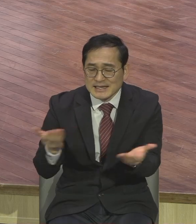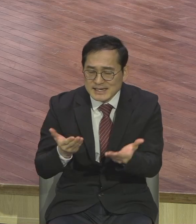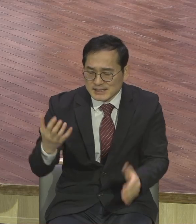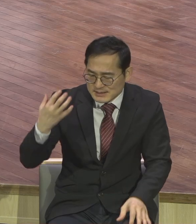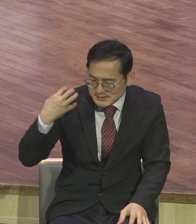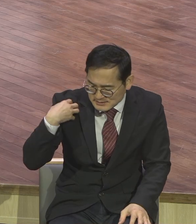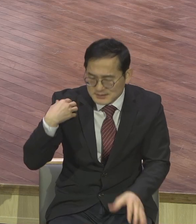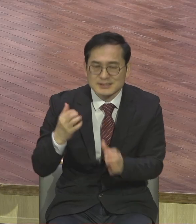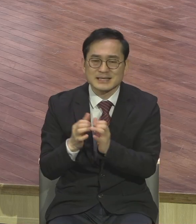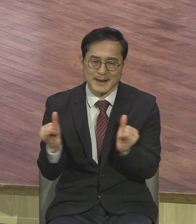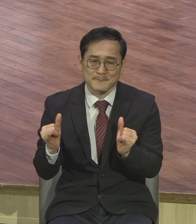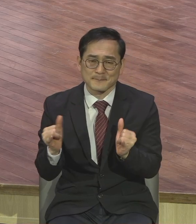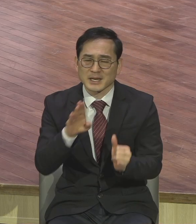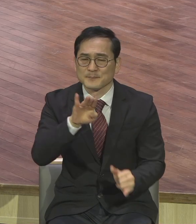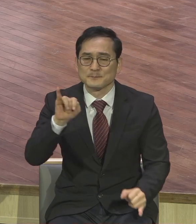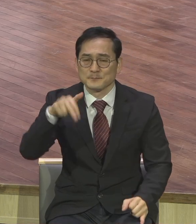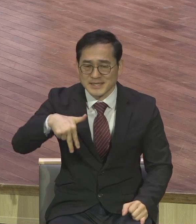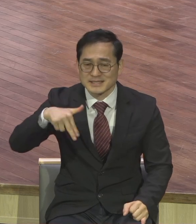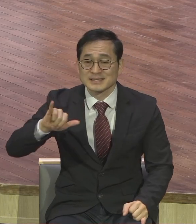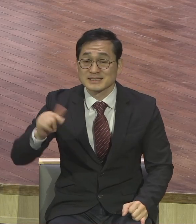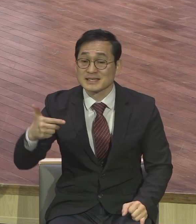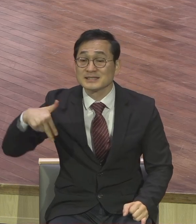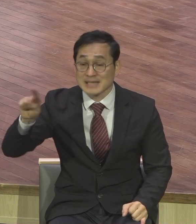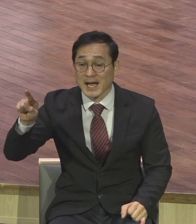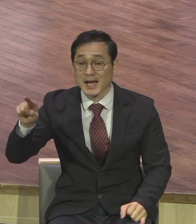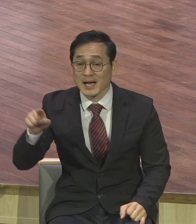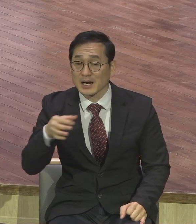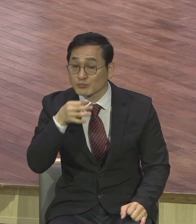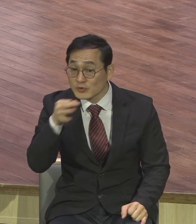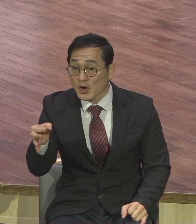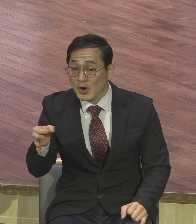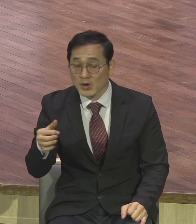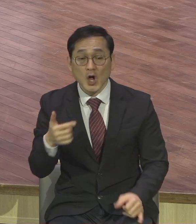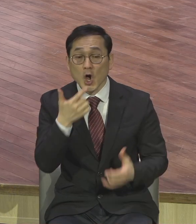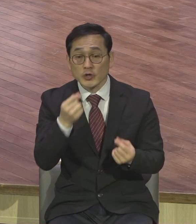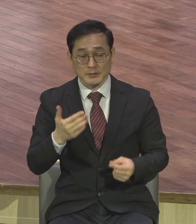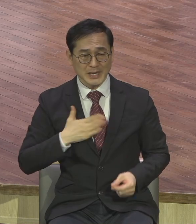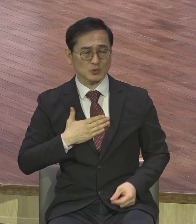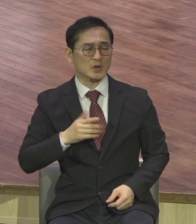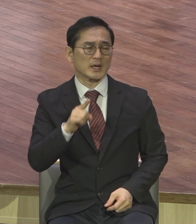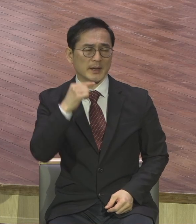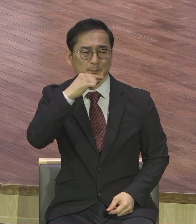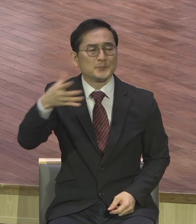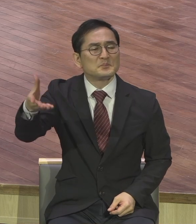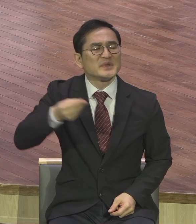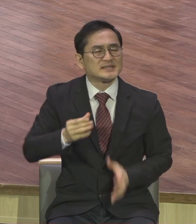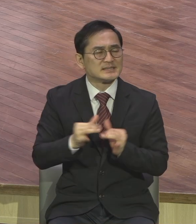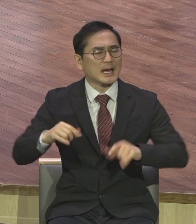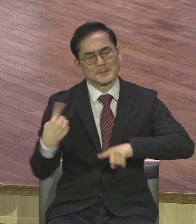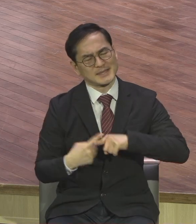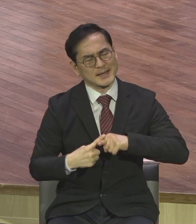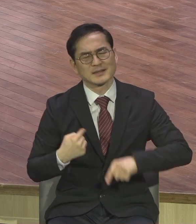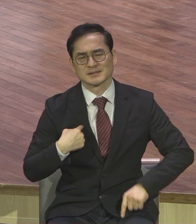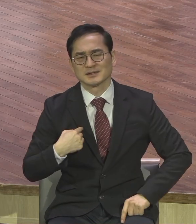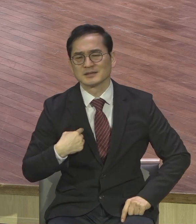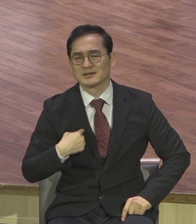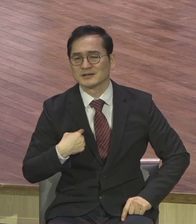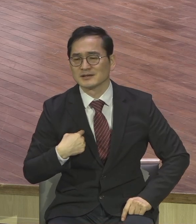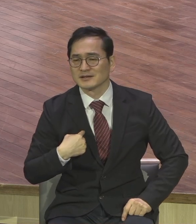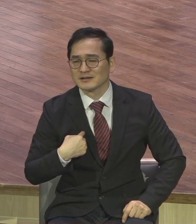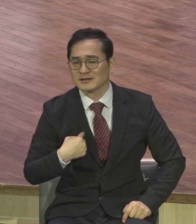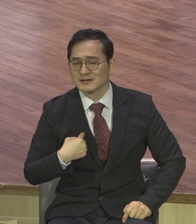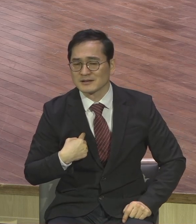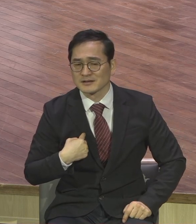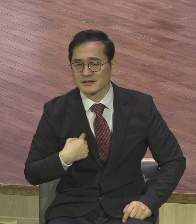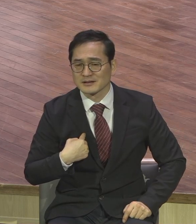자, 그 뜻이에요. 바울은 복음에 있어서 이런 빚진 자의 의식을 가지고 있었어요. 그렇다면 왜 복음에